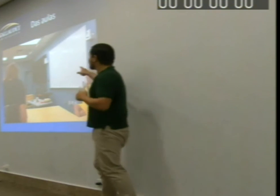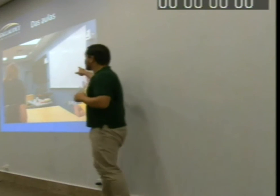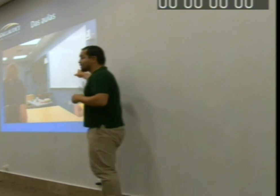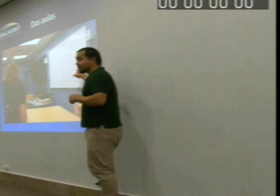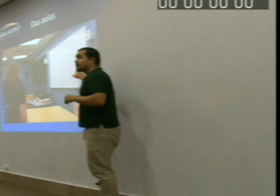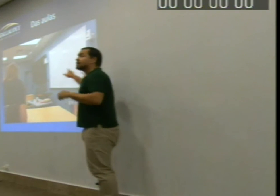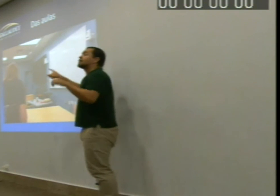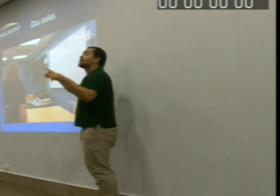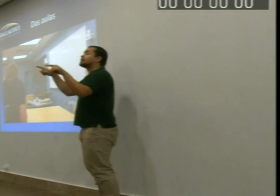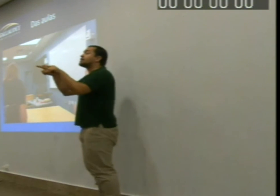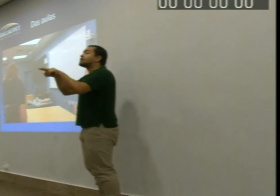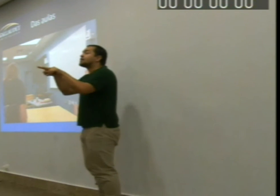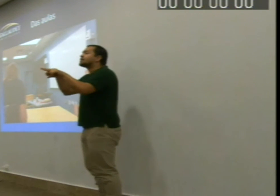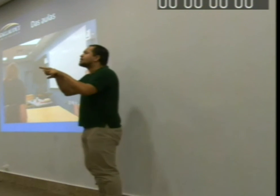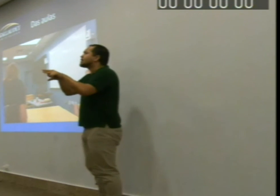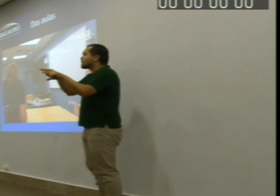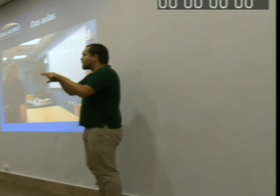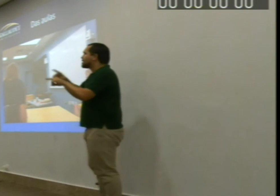prova